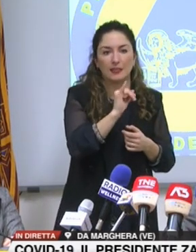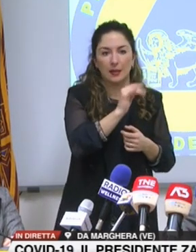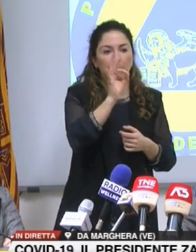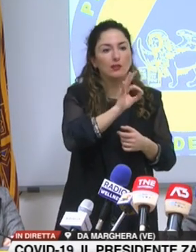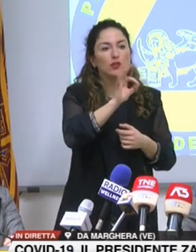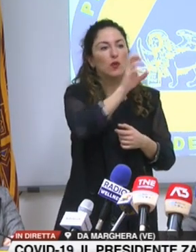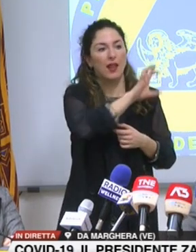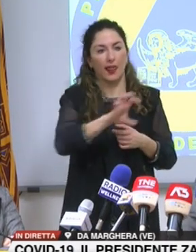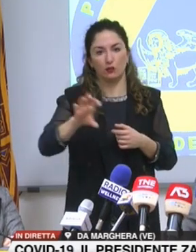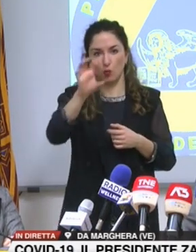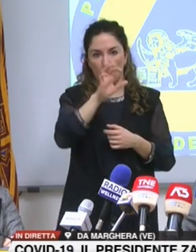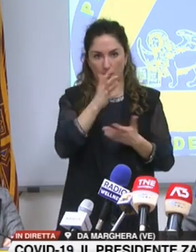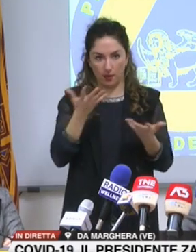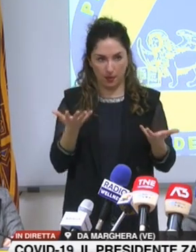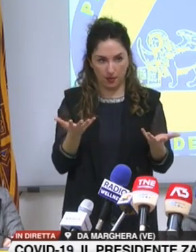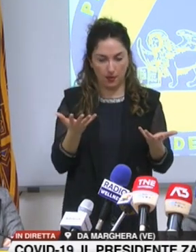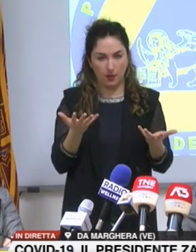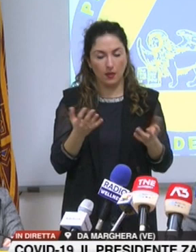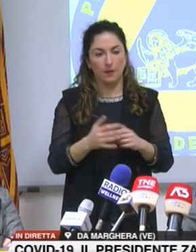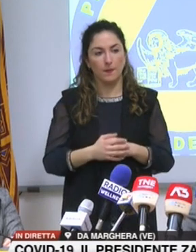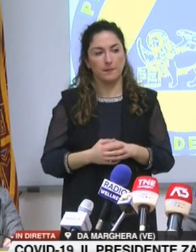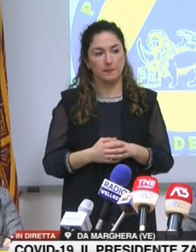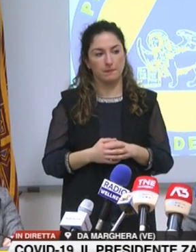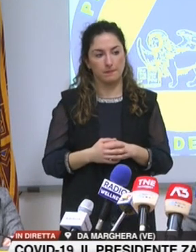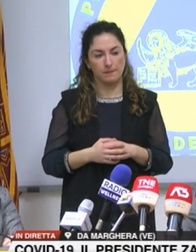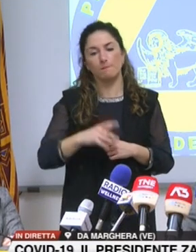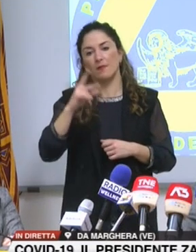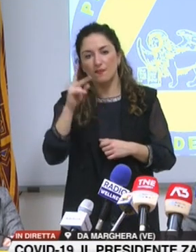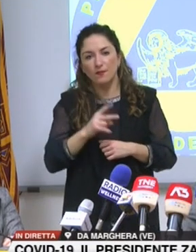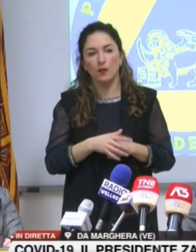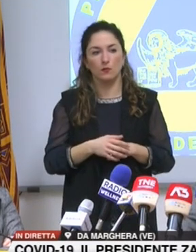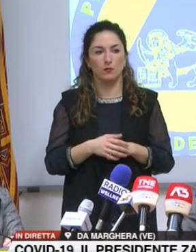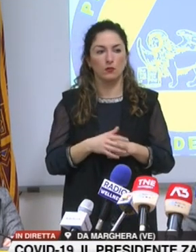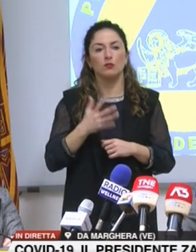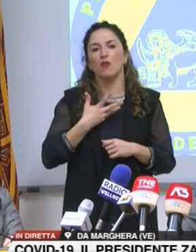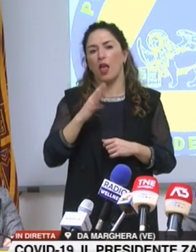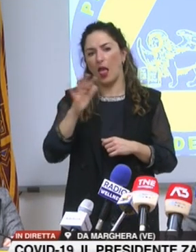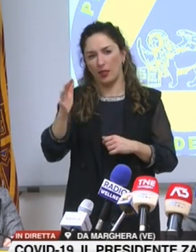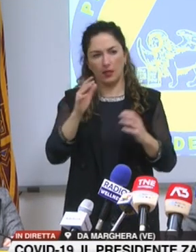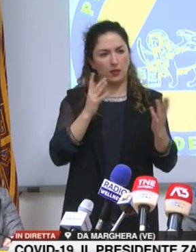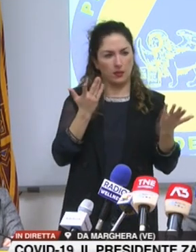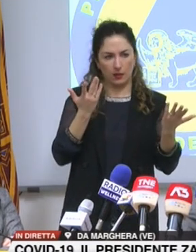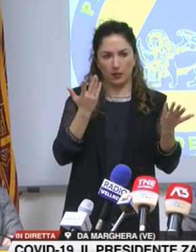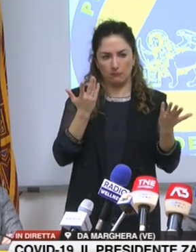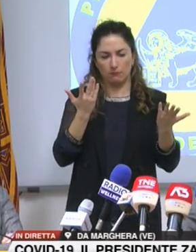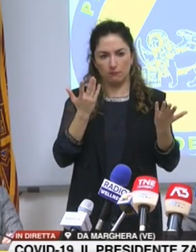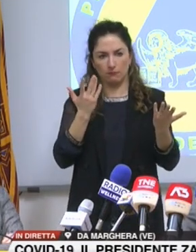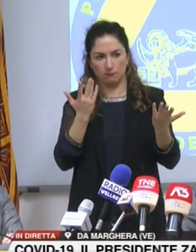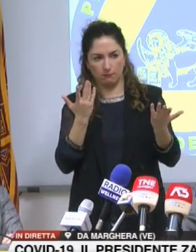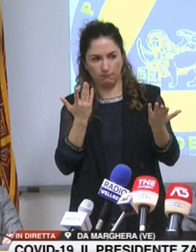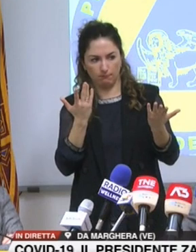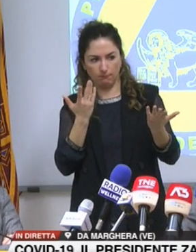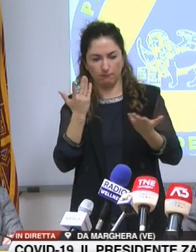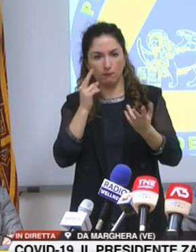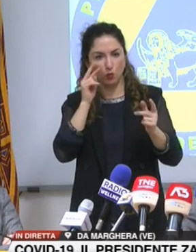ogni regione. Dopodiché capisco che ci siano poi anche altri approcci, troveremo una soluzione. Di certo